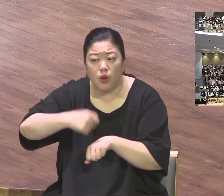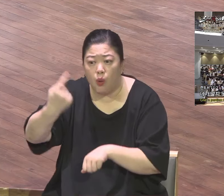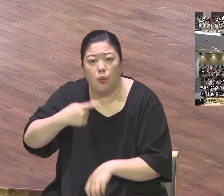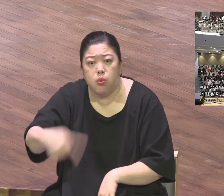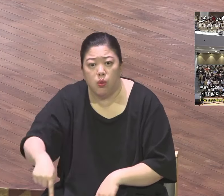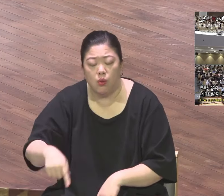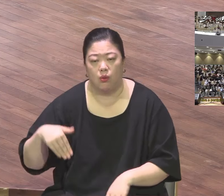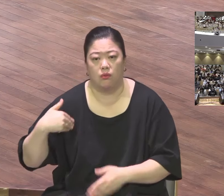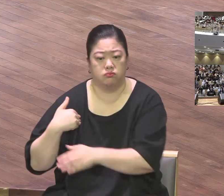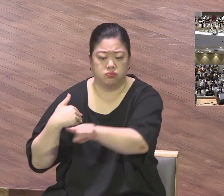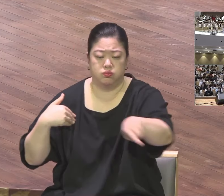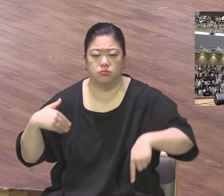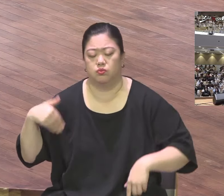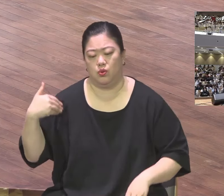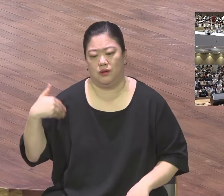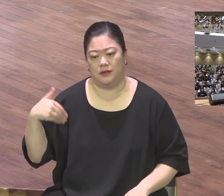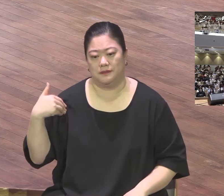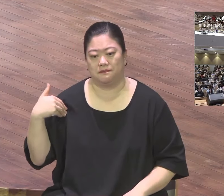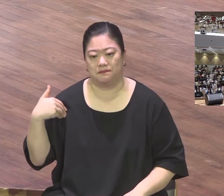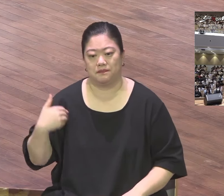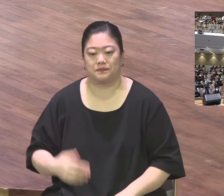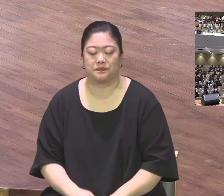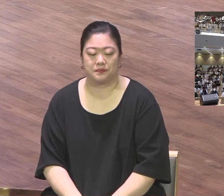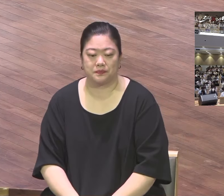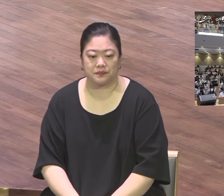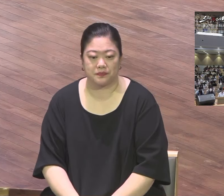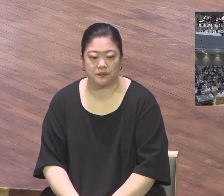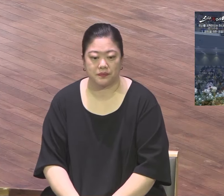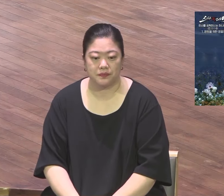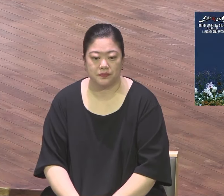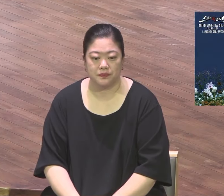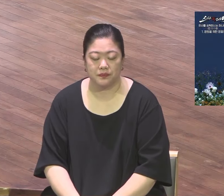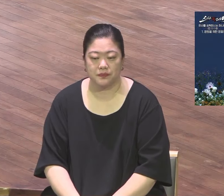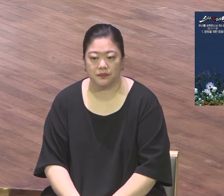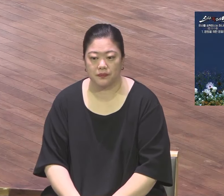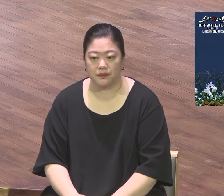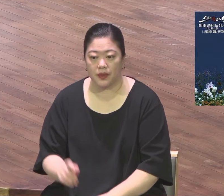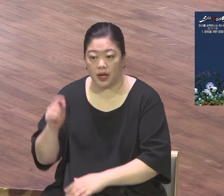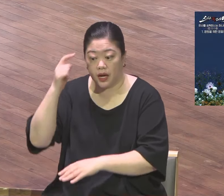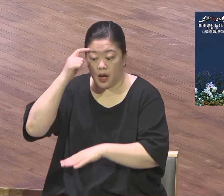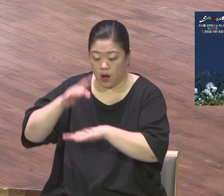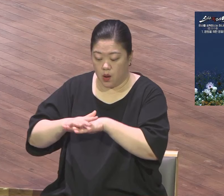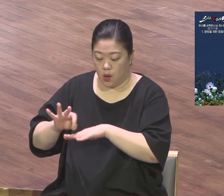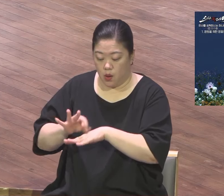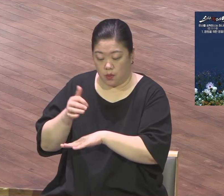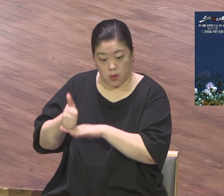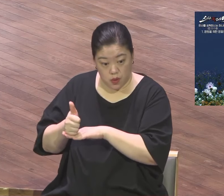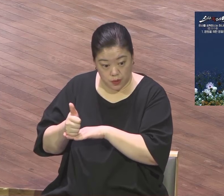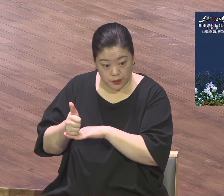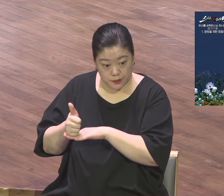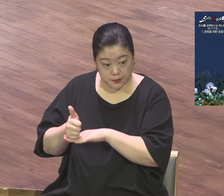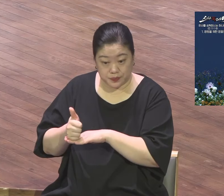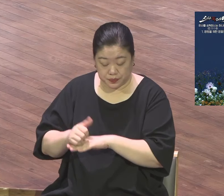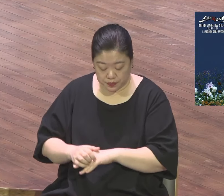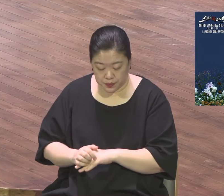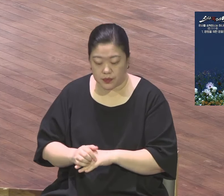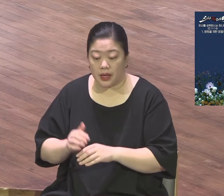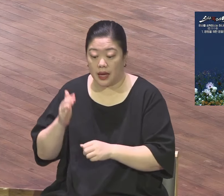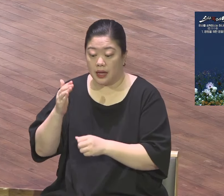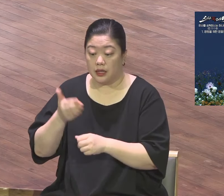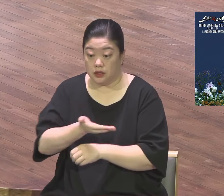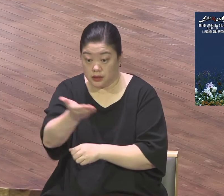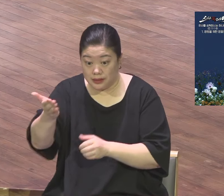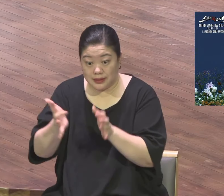못함이니라. 자, 솔로몬은 하나님의 자녀로서 다시 말하면 거듭나는